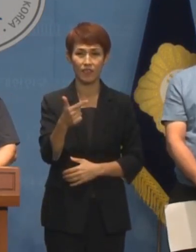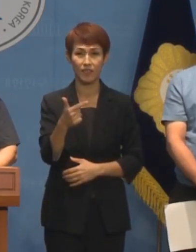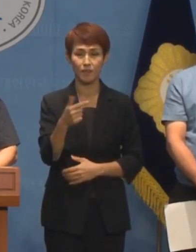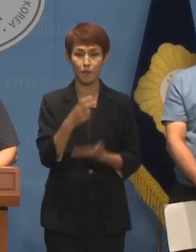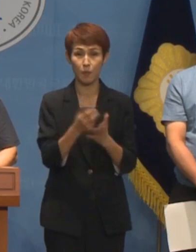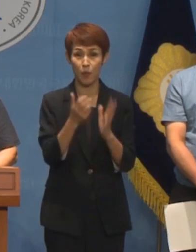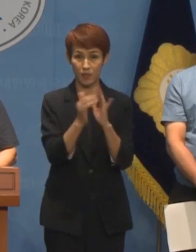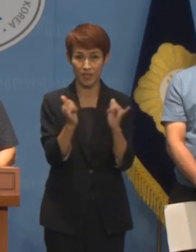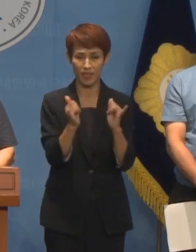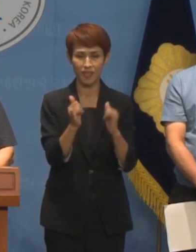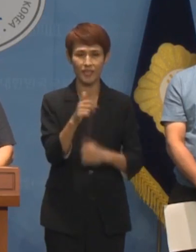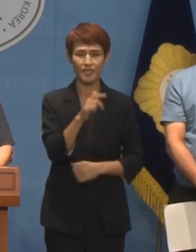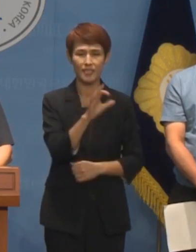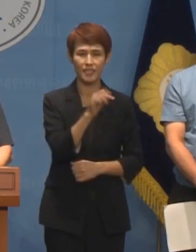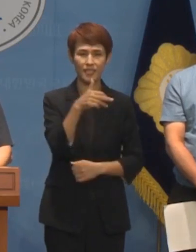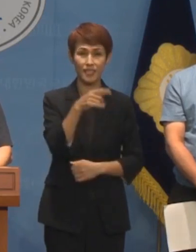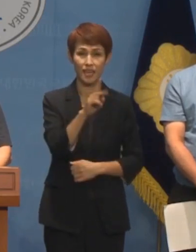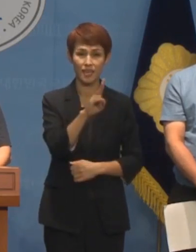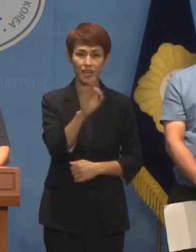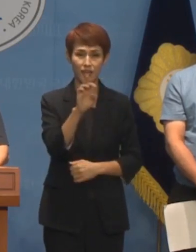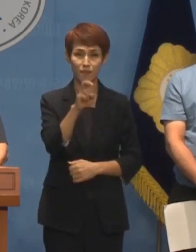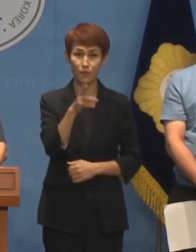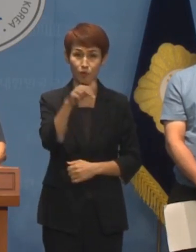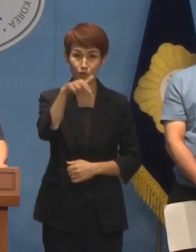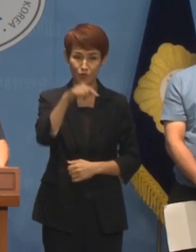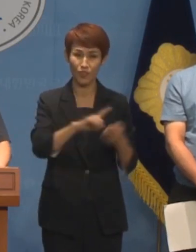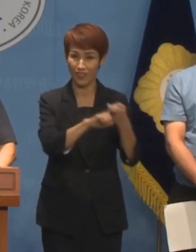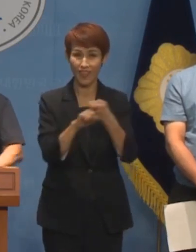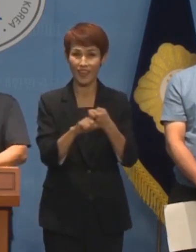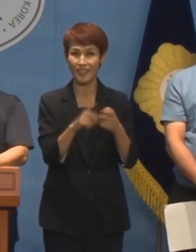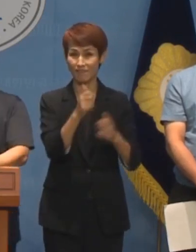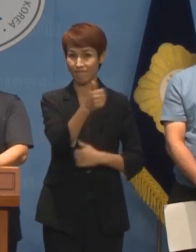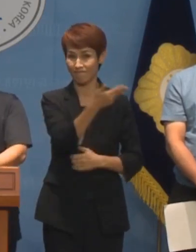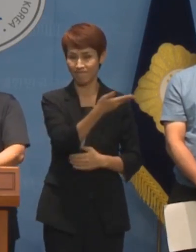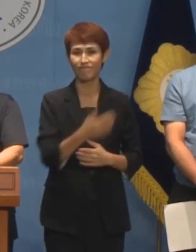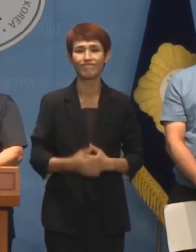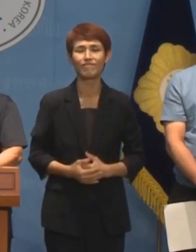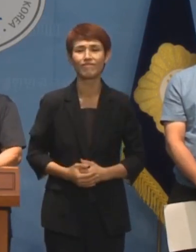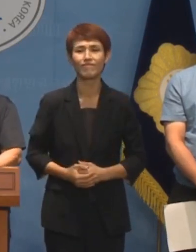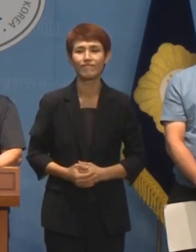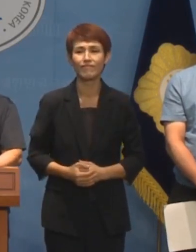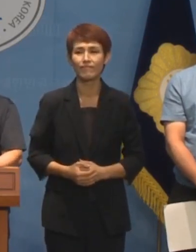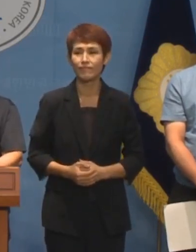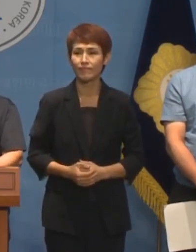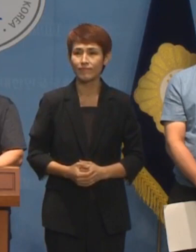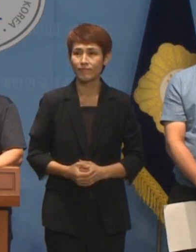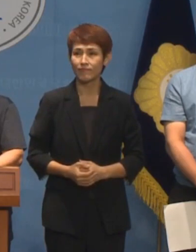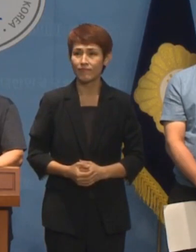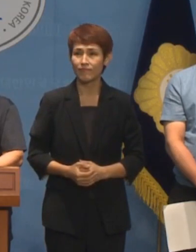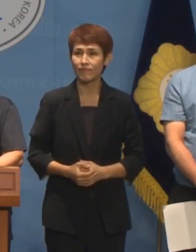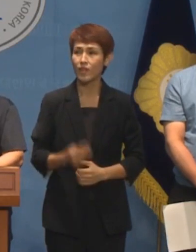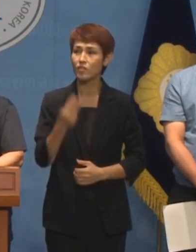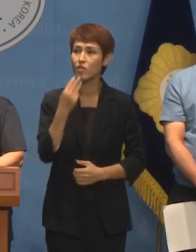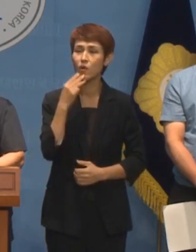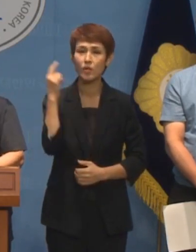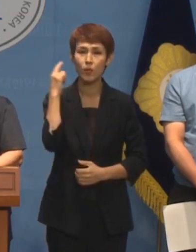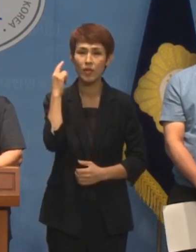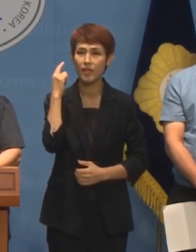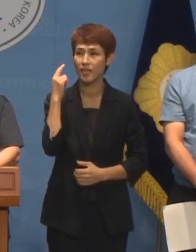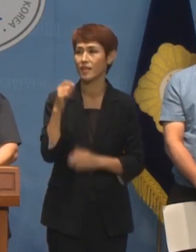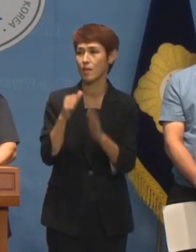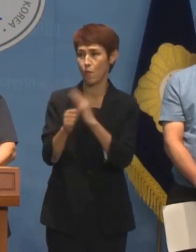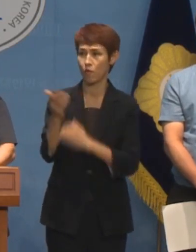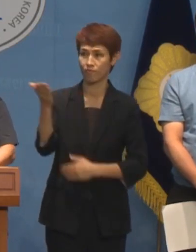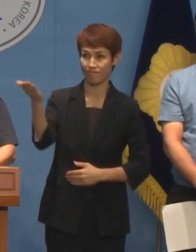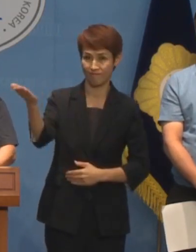그리고 민주당 김준혁 의원님 참여해 주셨습니다. 먼저 오늘 기자회견 그리고 우리 서울의 소리 백은종 대표님도 참여해 주셨습니다.